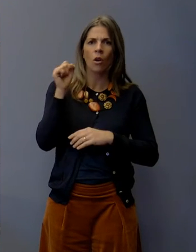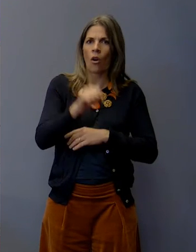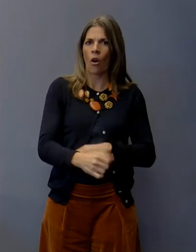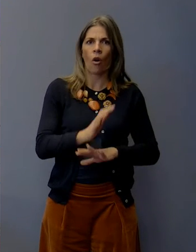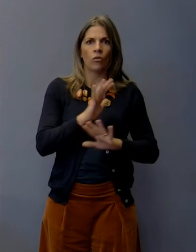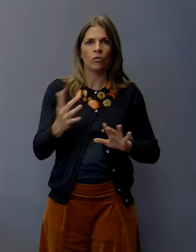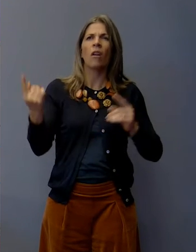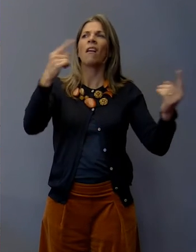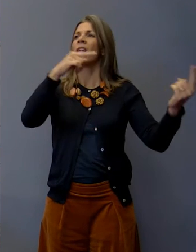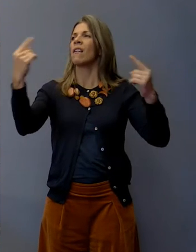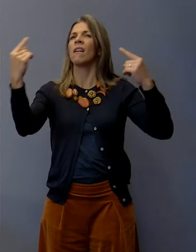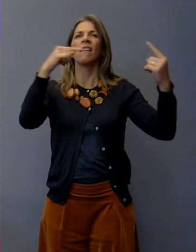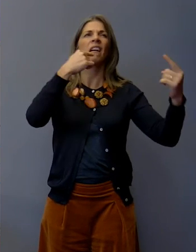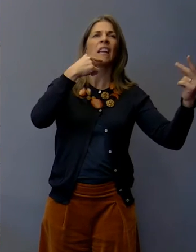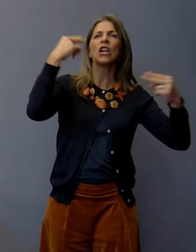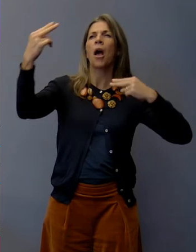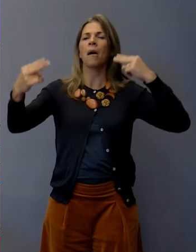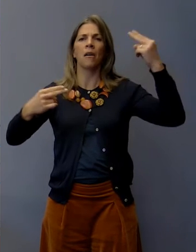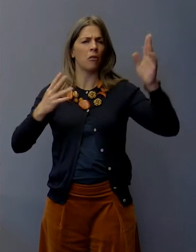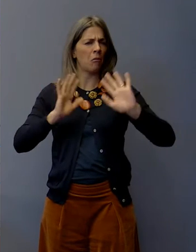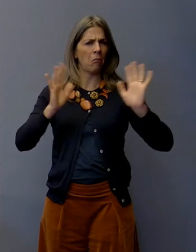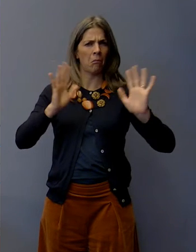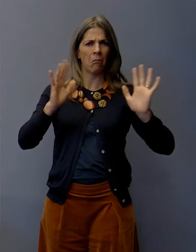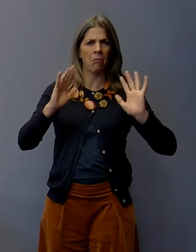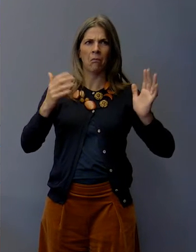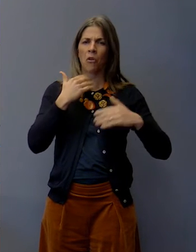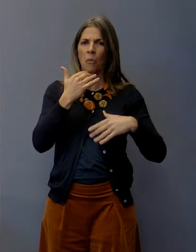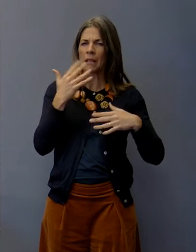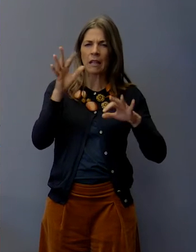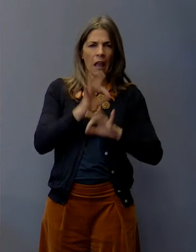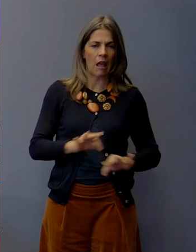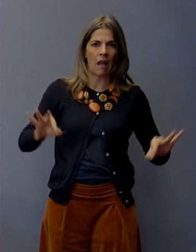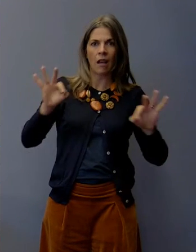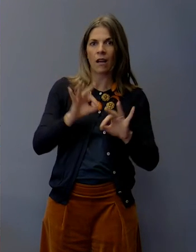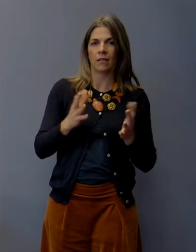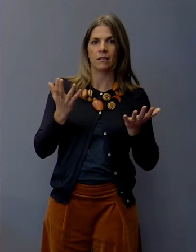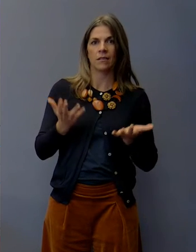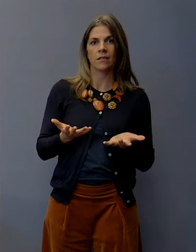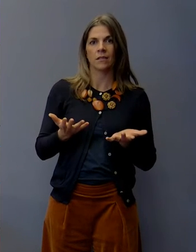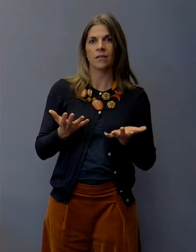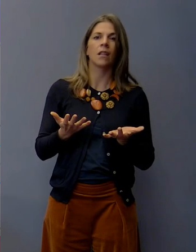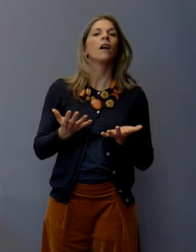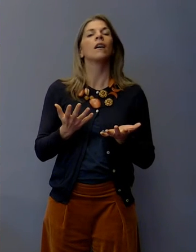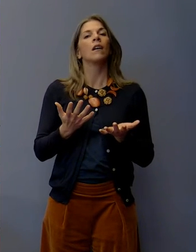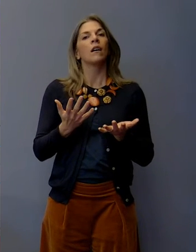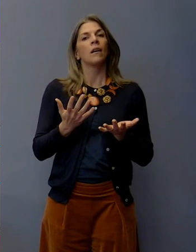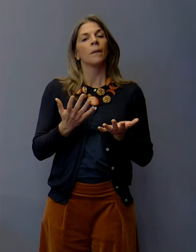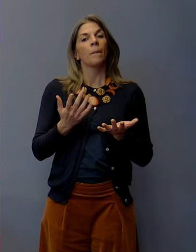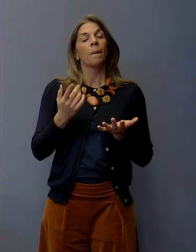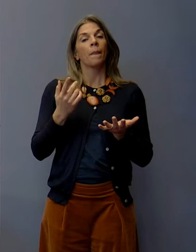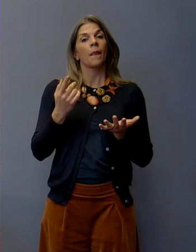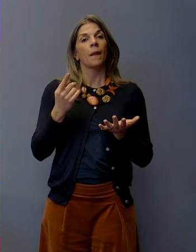supremazia cittadina anche se riconosciamo che da alcune parti la stessa verso emessa nei confronti